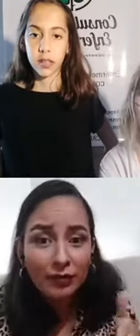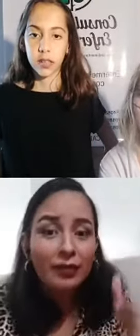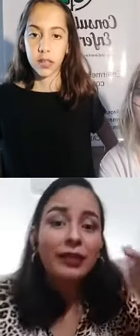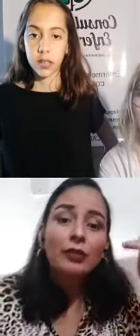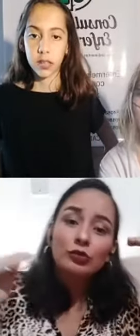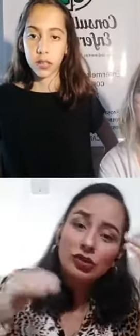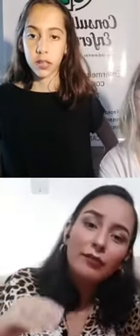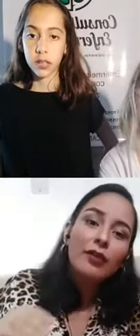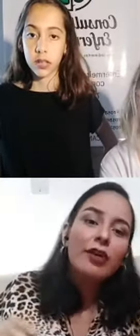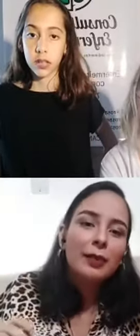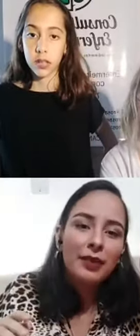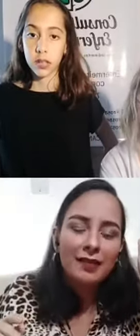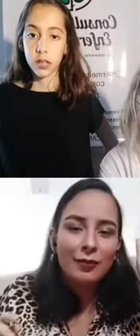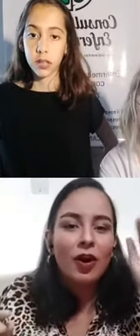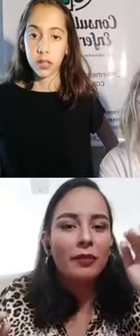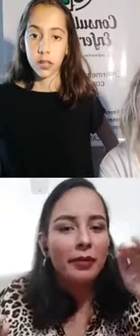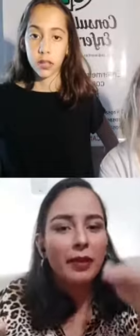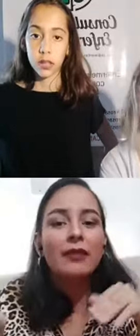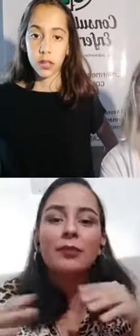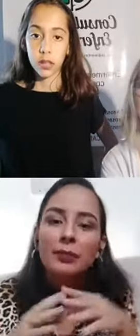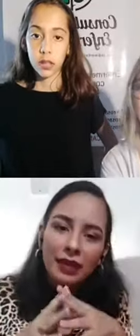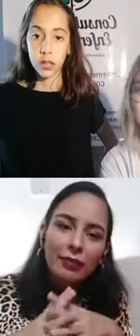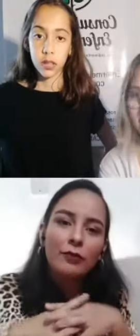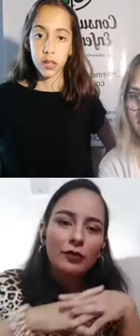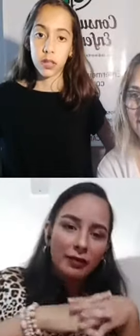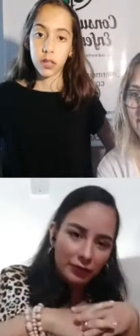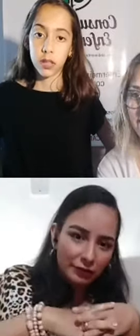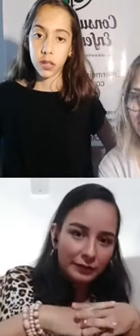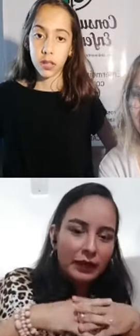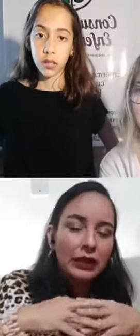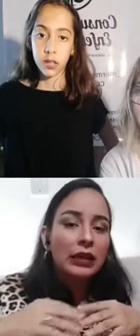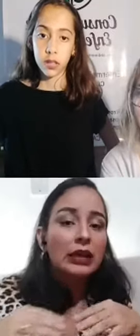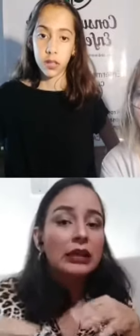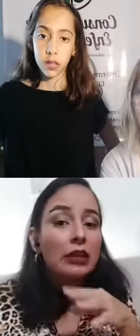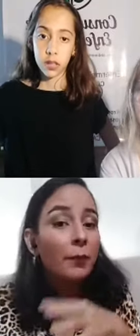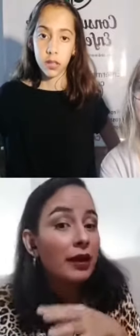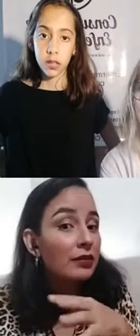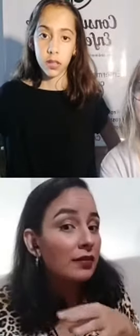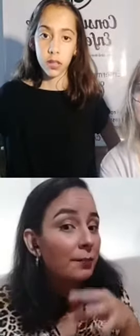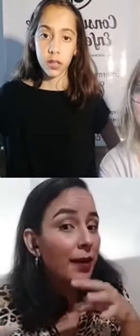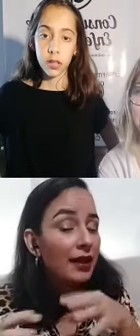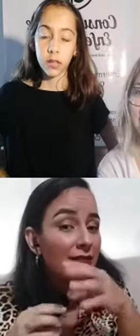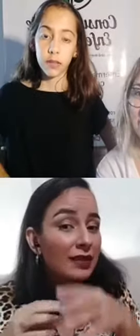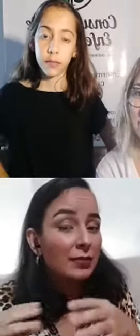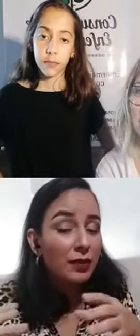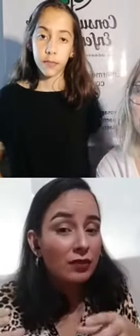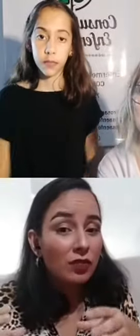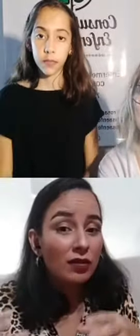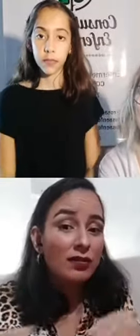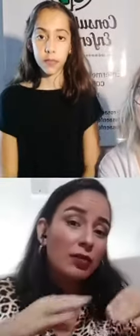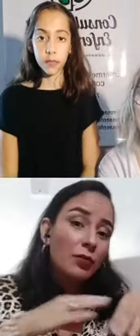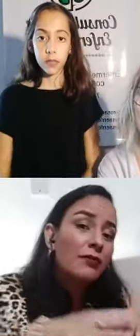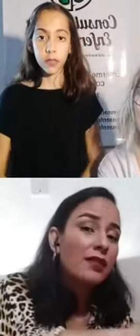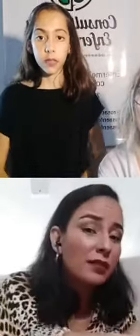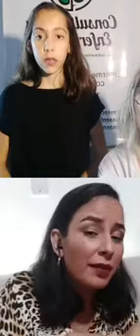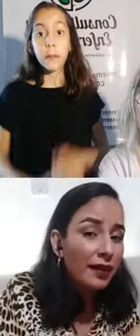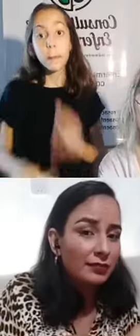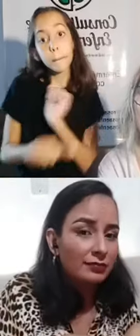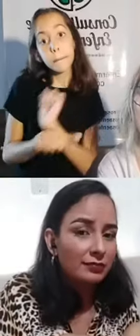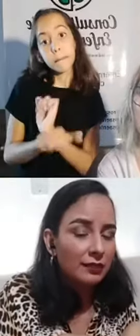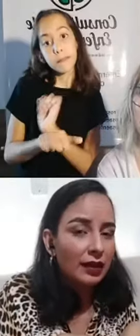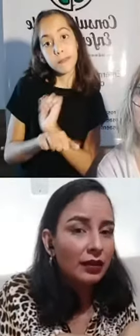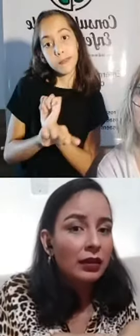formas, um dia eu vou voltar para essa forma, mas primeiro eu vou ficar viva, né? Então eu parei de seguir pessoas que não me fazem